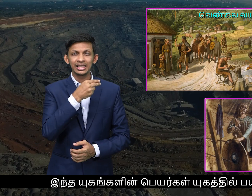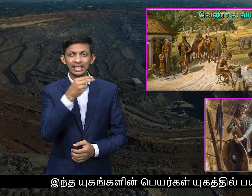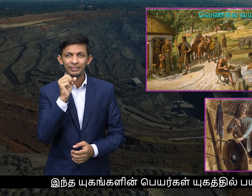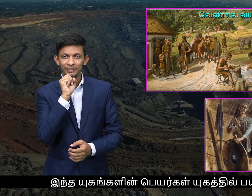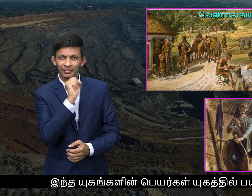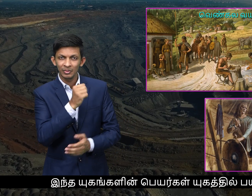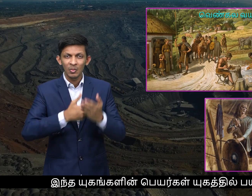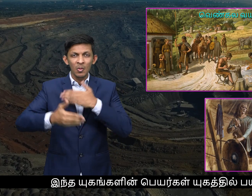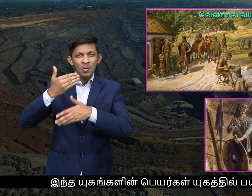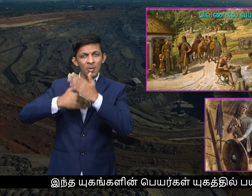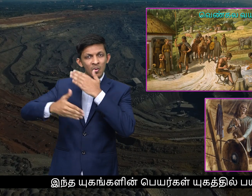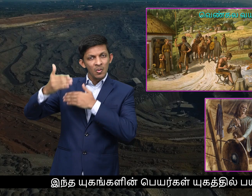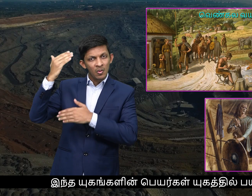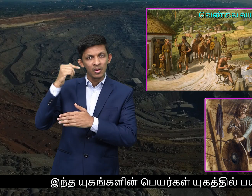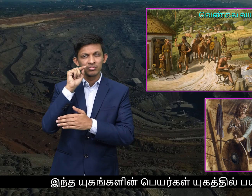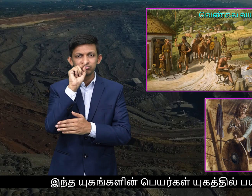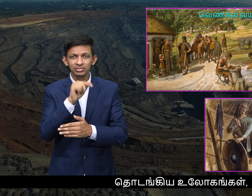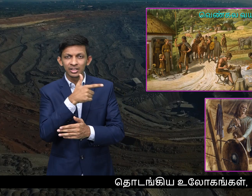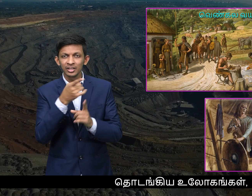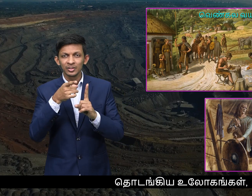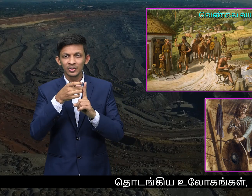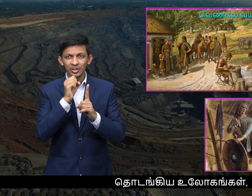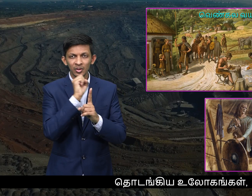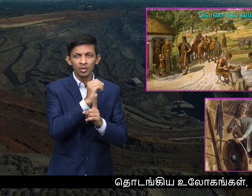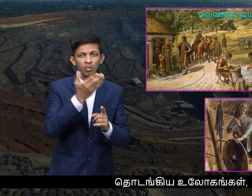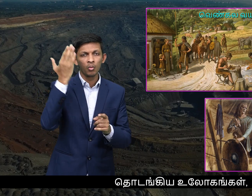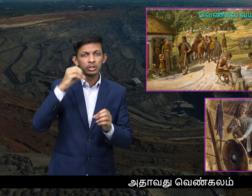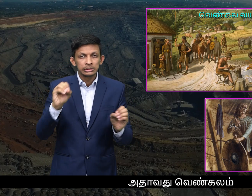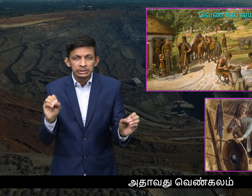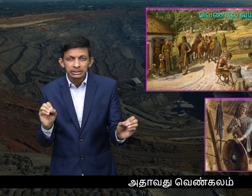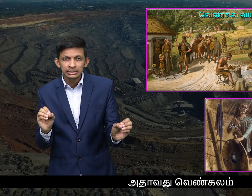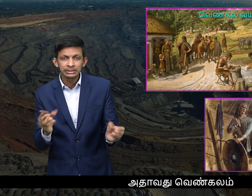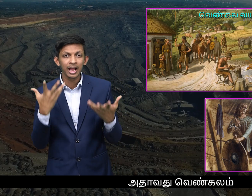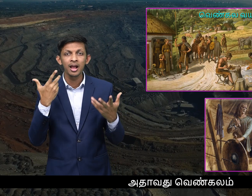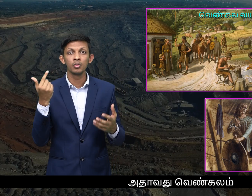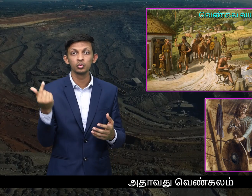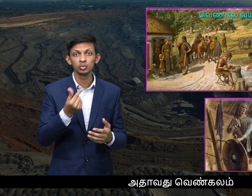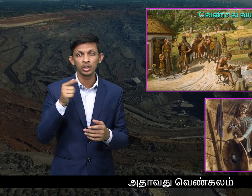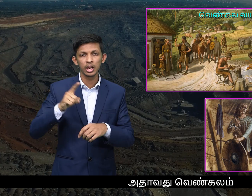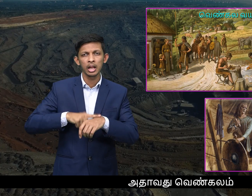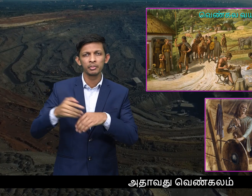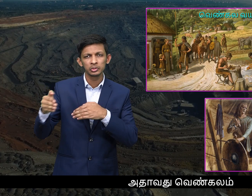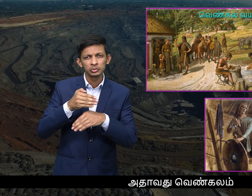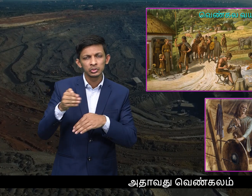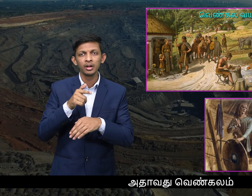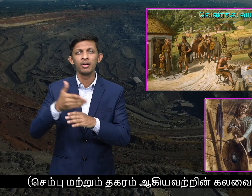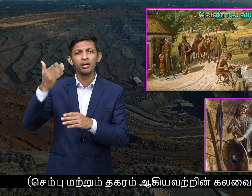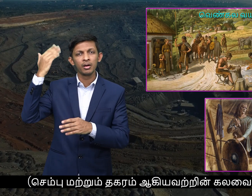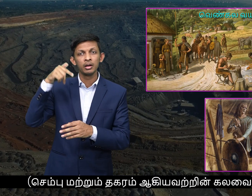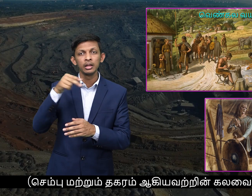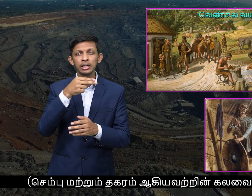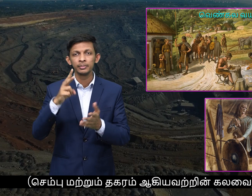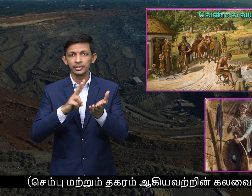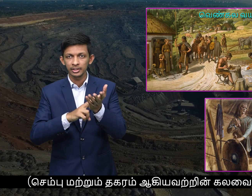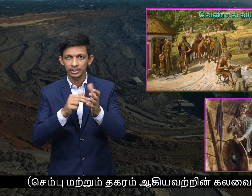இந்த யுகங்களின் பெயர்கள் யுகத்தில் பயன்படுத்த தொடங்கிய உலோகங்கள், அதாவது வெண்கலம், அதாவது